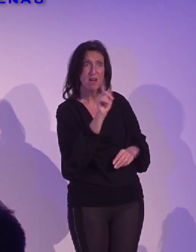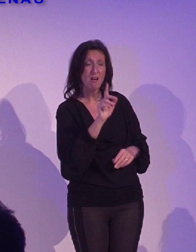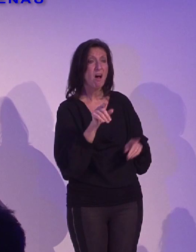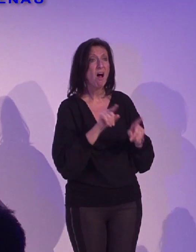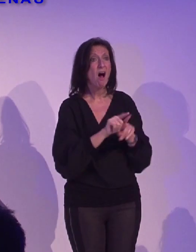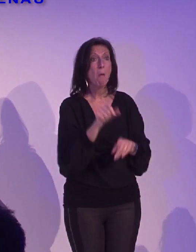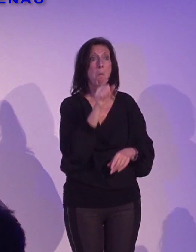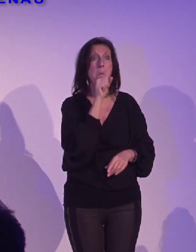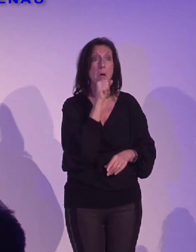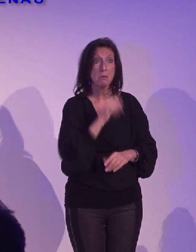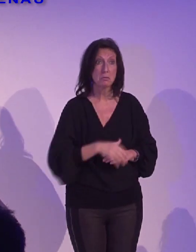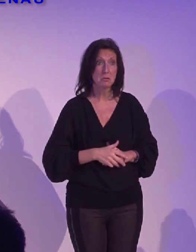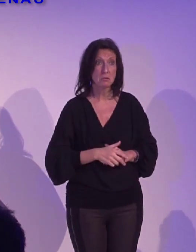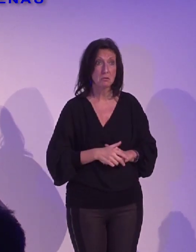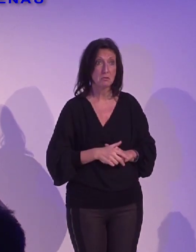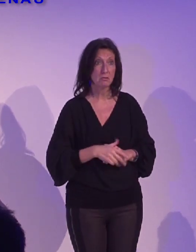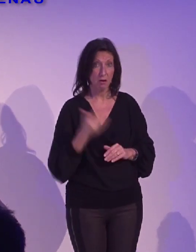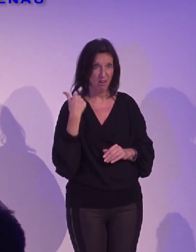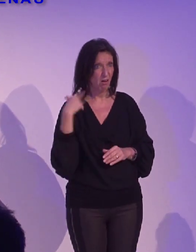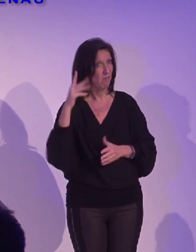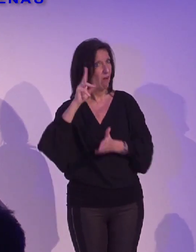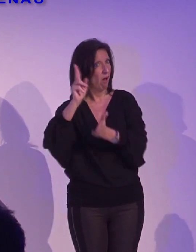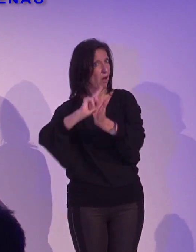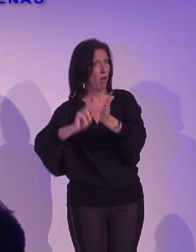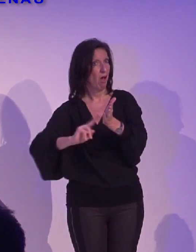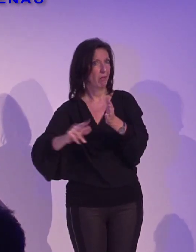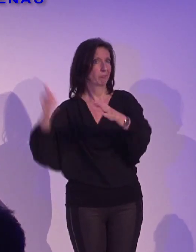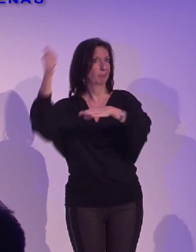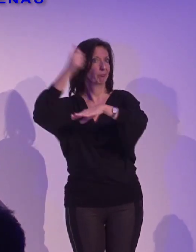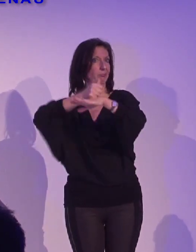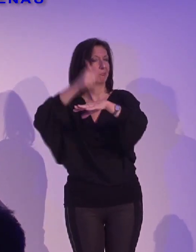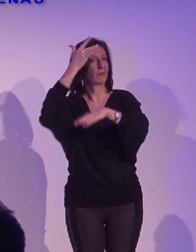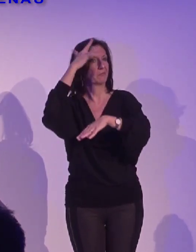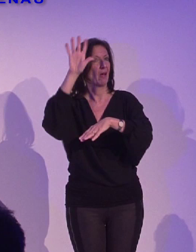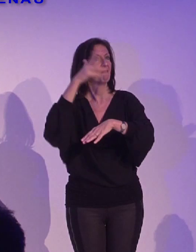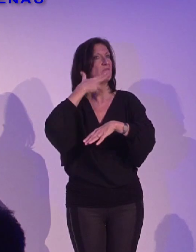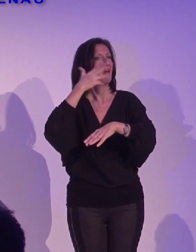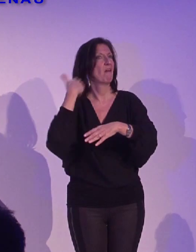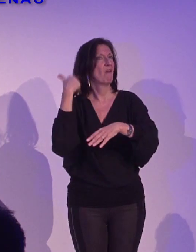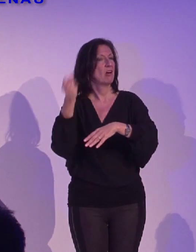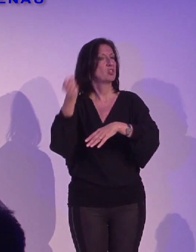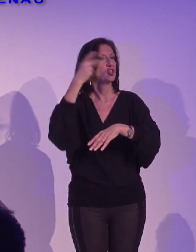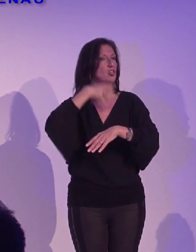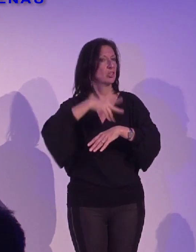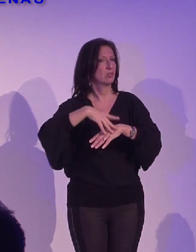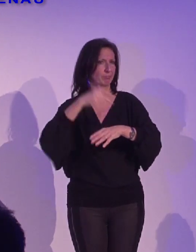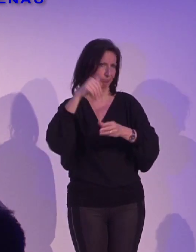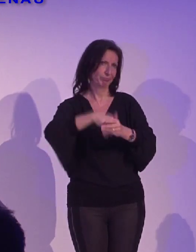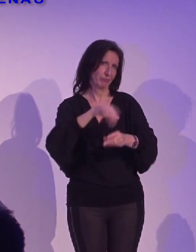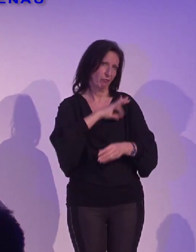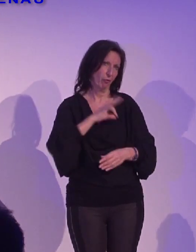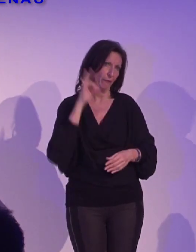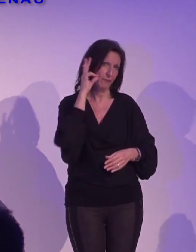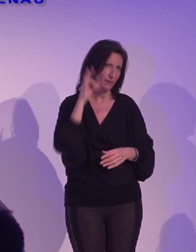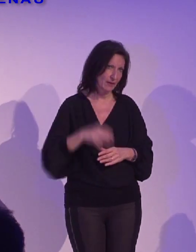Post ist einmal gelesen worden, weil die Oberin nicht wusste, wer mir geschrieben hat. Es war eine Freundin